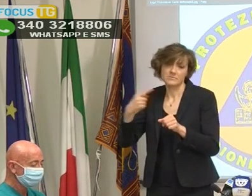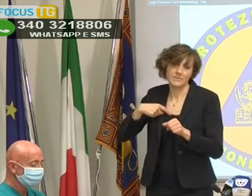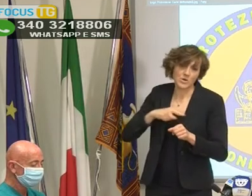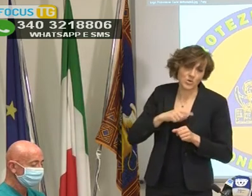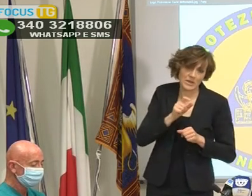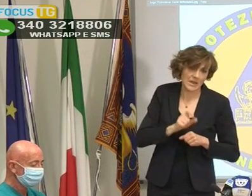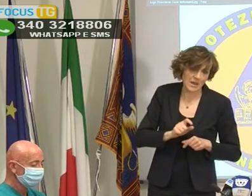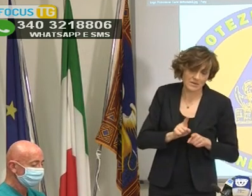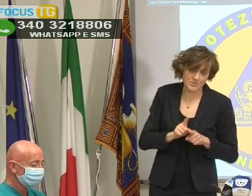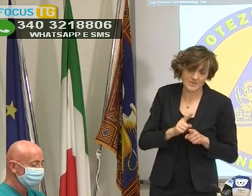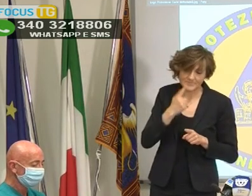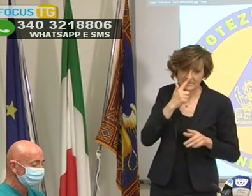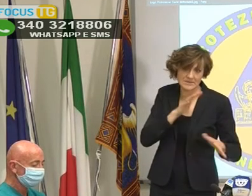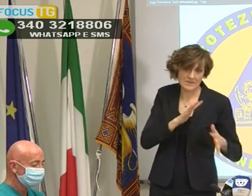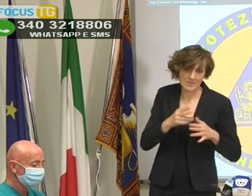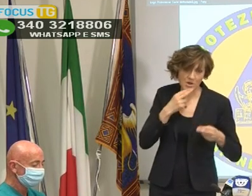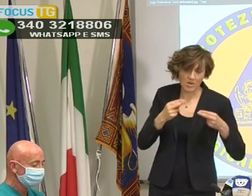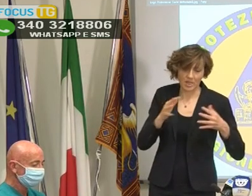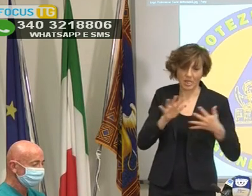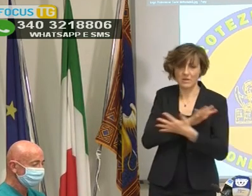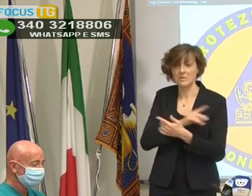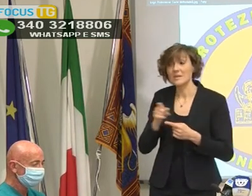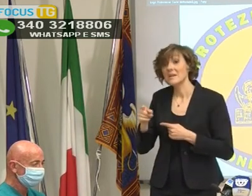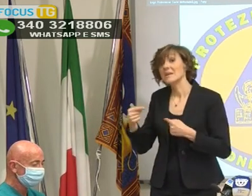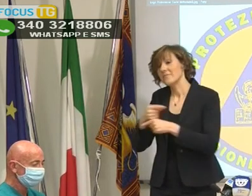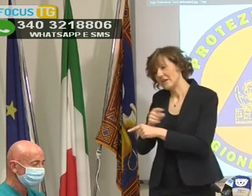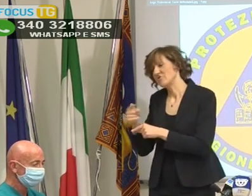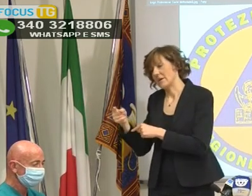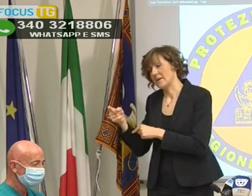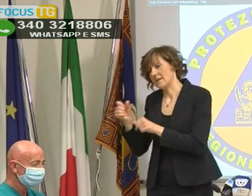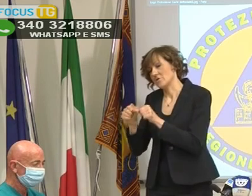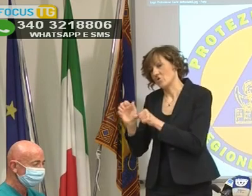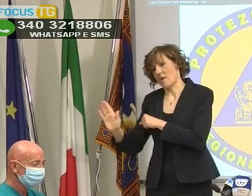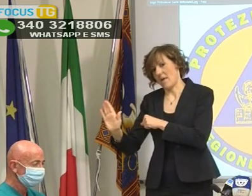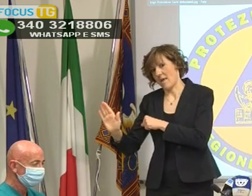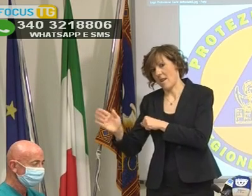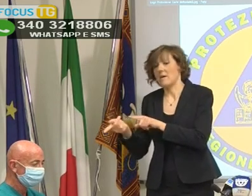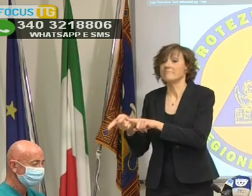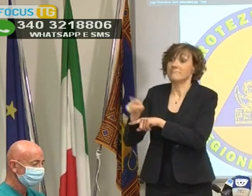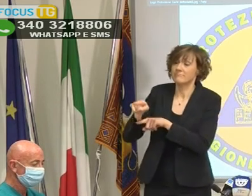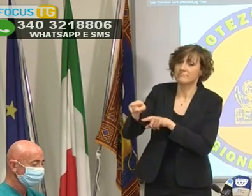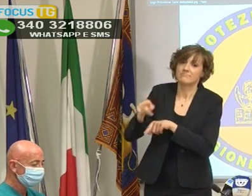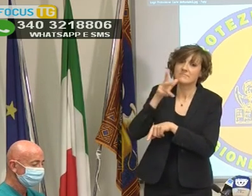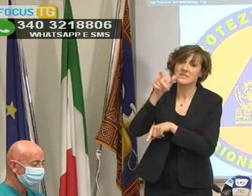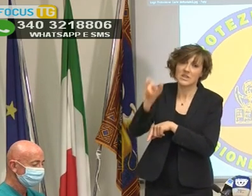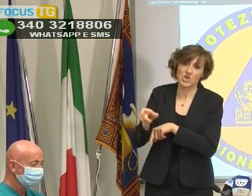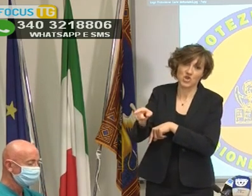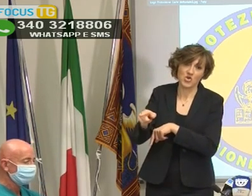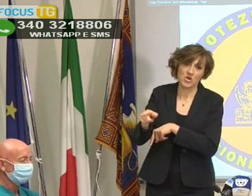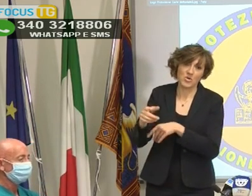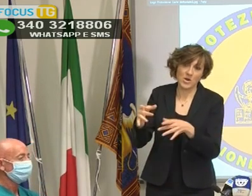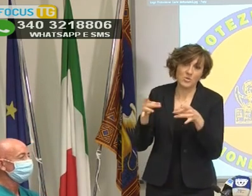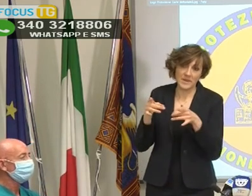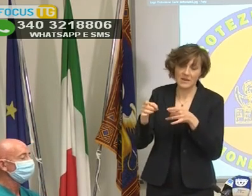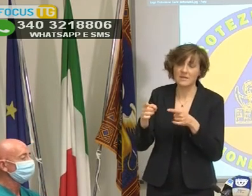simile, è stata accreditata come la titolare questa signora della profumeria, ma non lo è, c'è